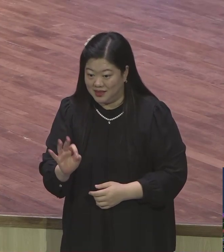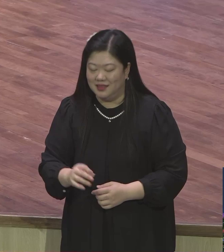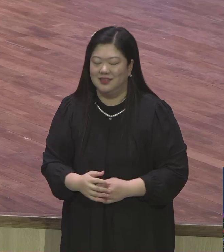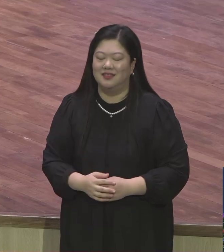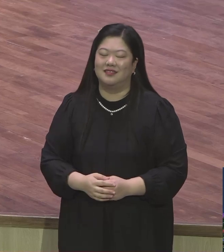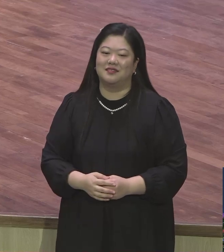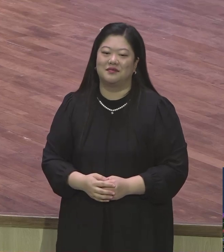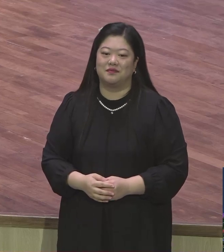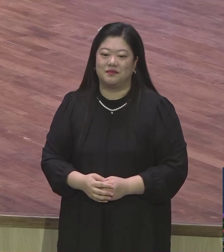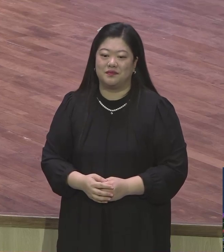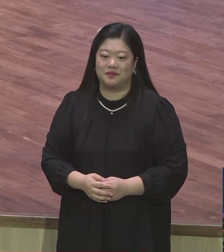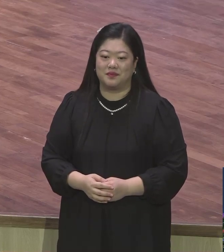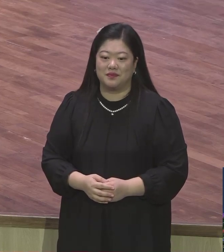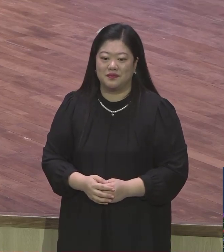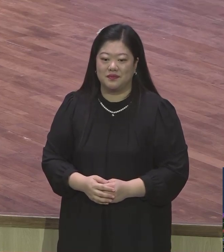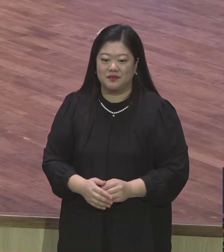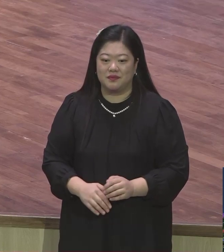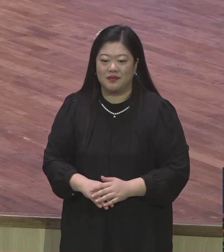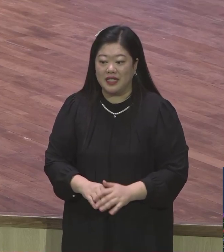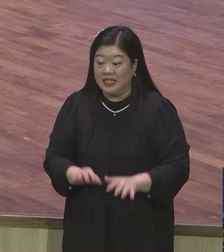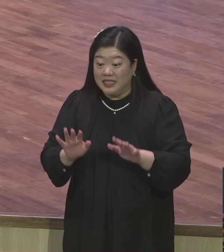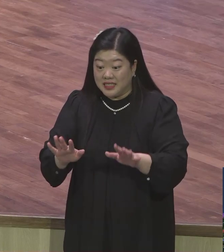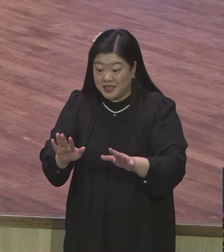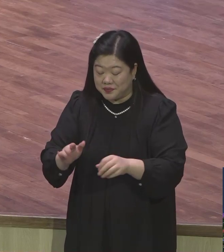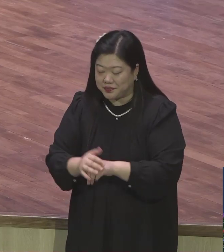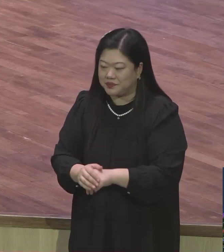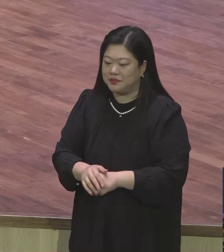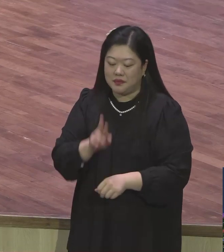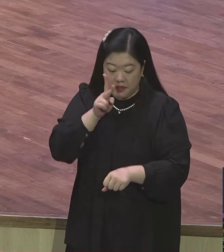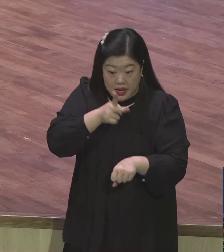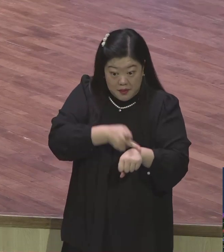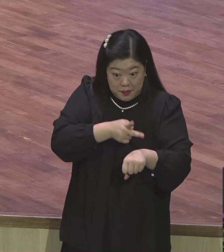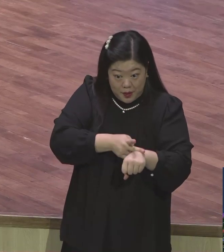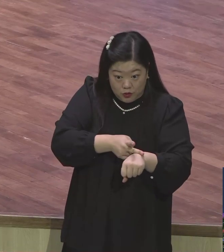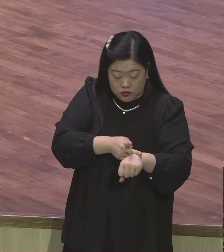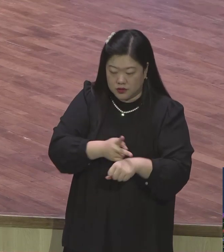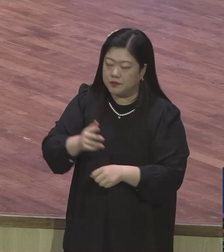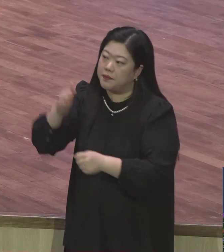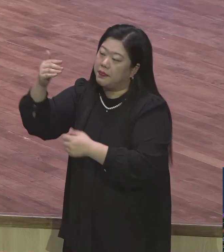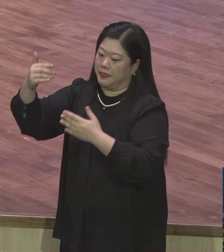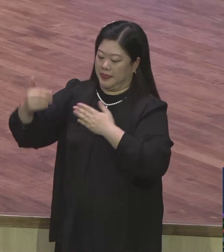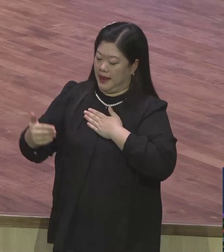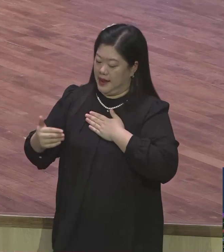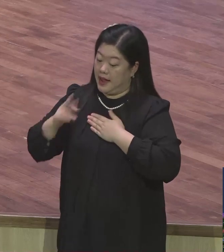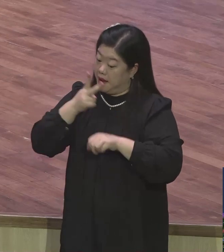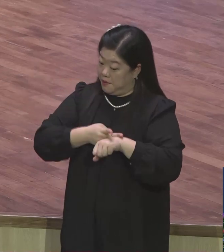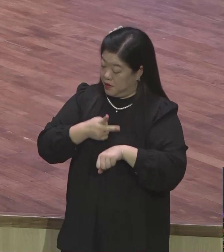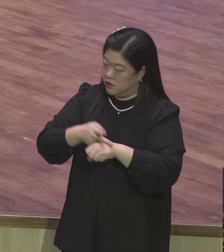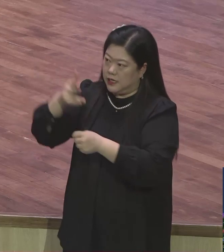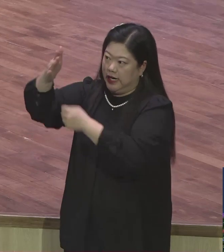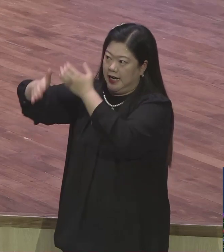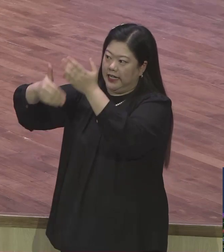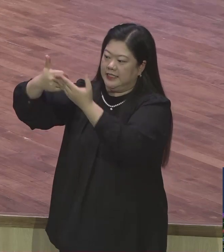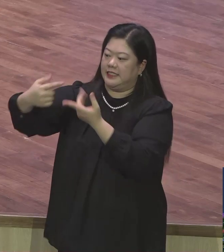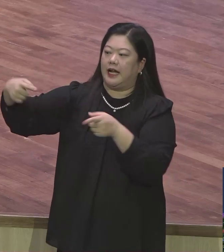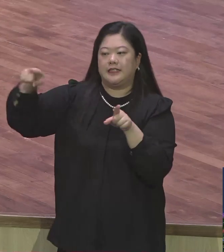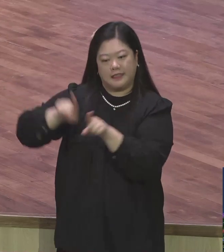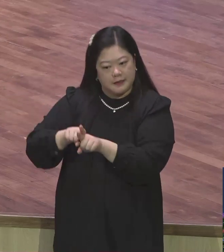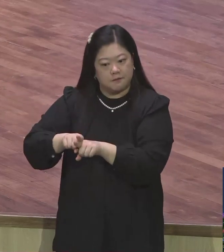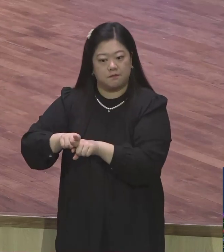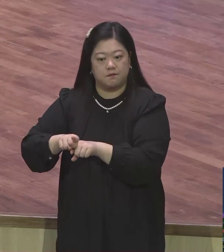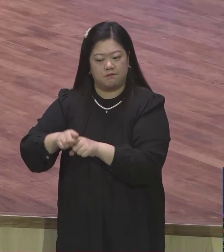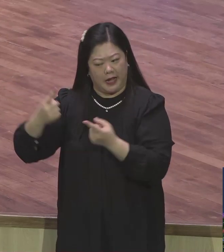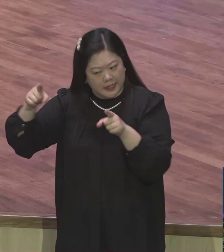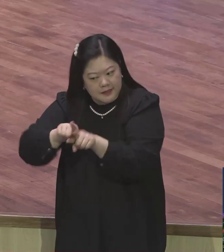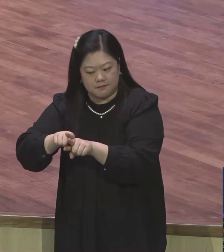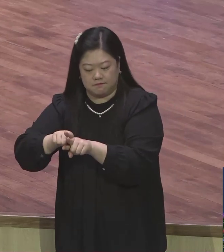하나님 바울이 지금요 이렇게 하나님과 동역한다라는 이런 믿음을 가지고 일을 한 거예요.